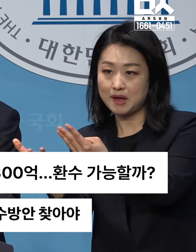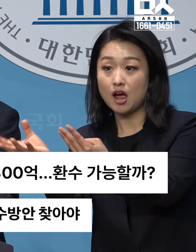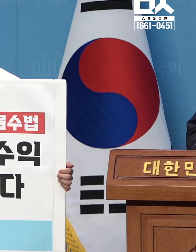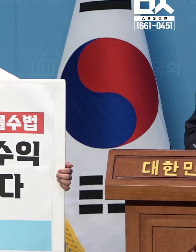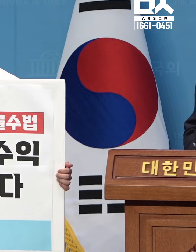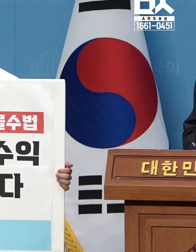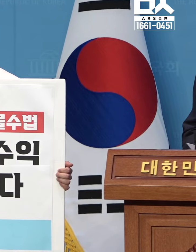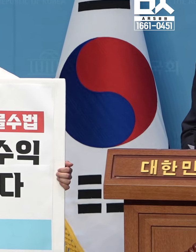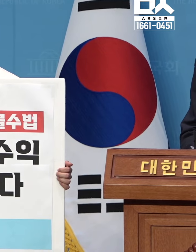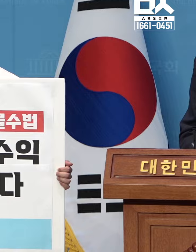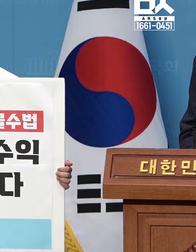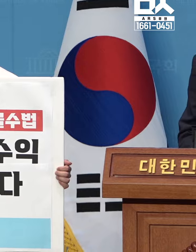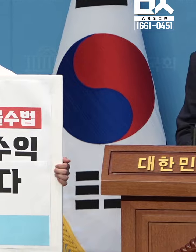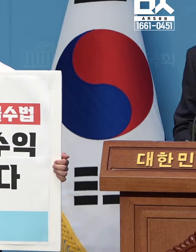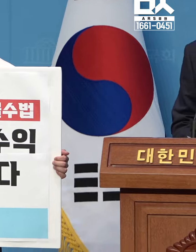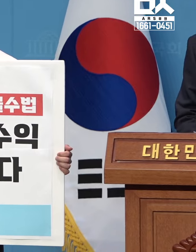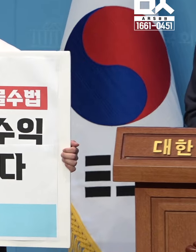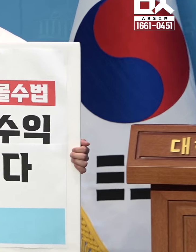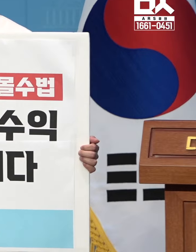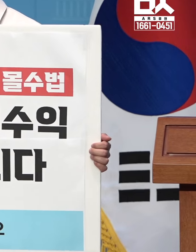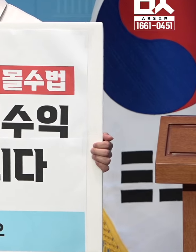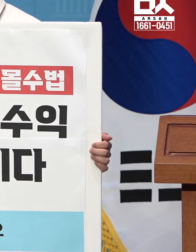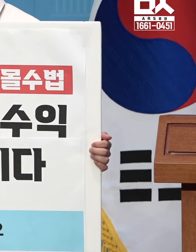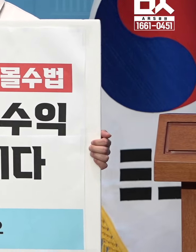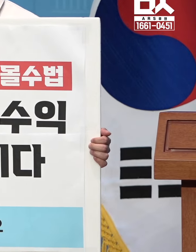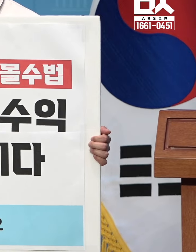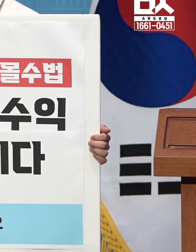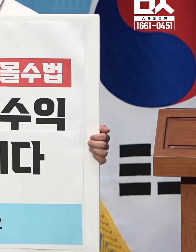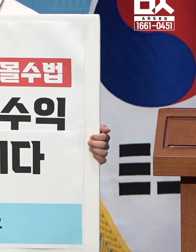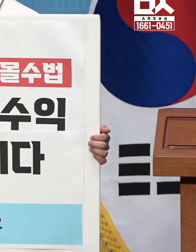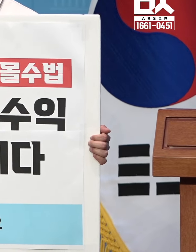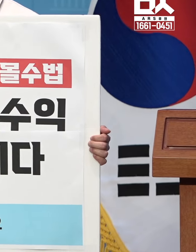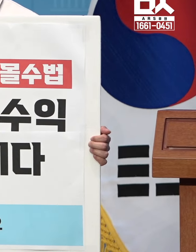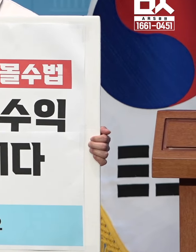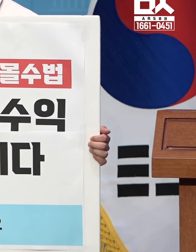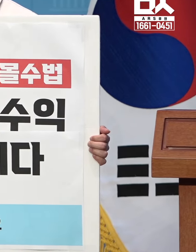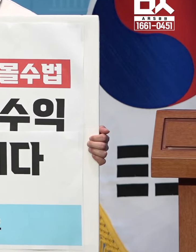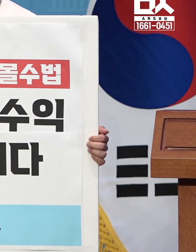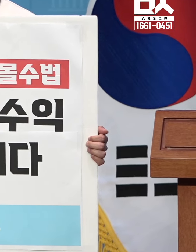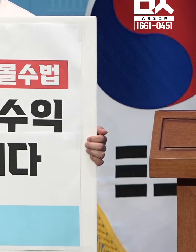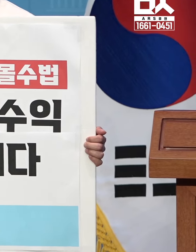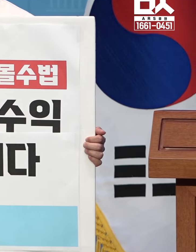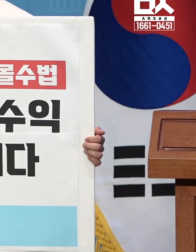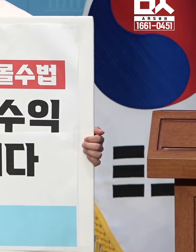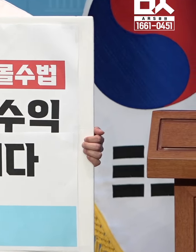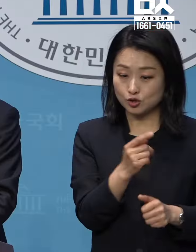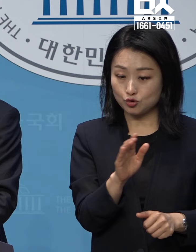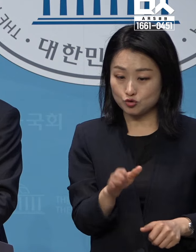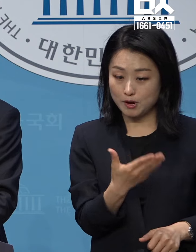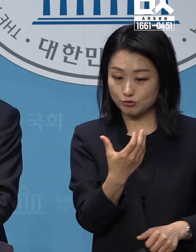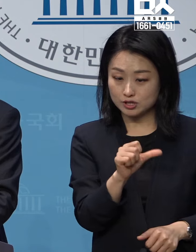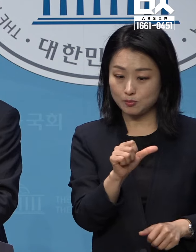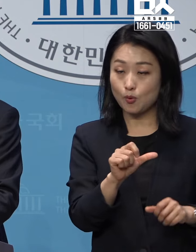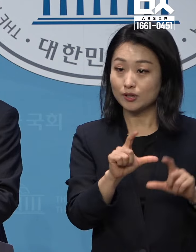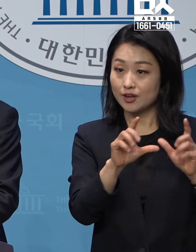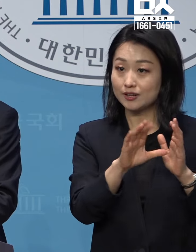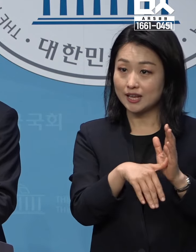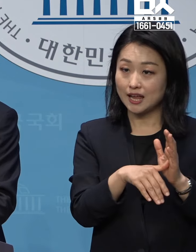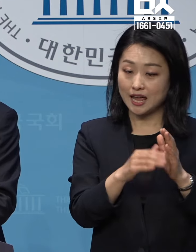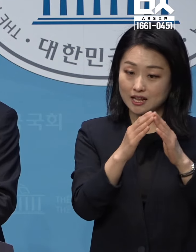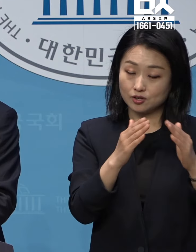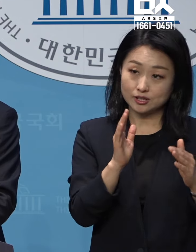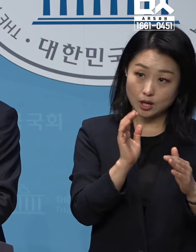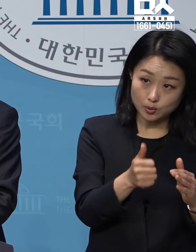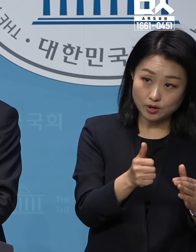SK그룹에 유입된 사실을 인정했습니다. 이 돈은 검찰이 1995년 전두환과